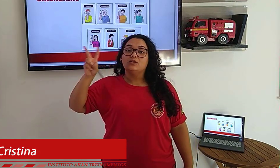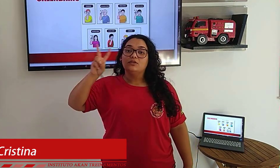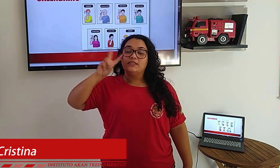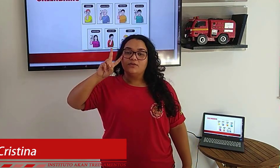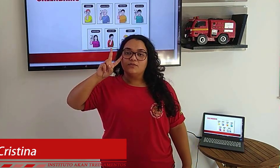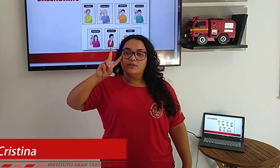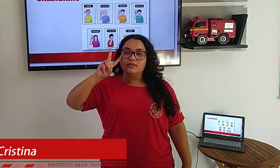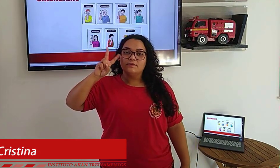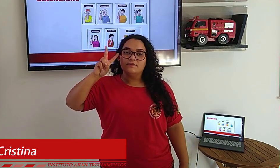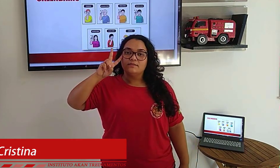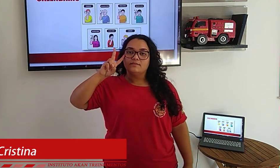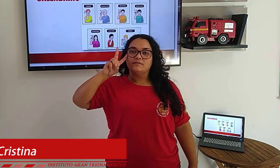Segunda,